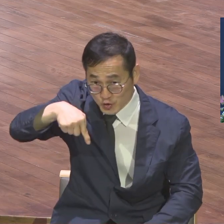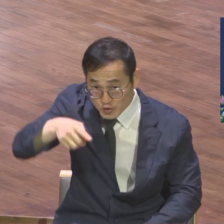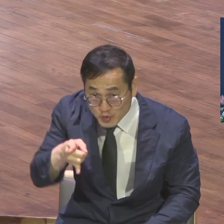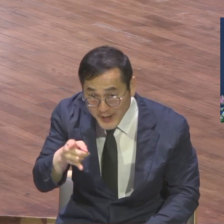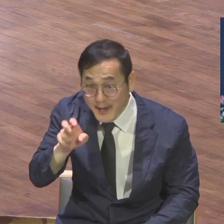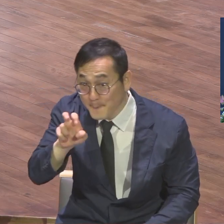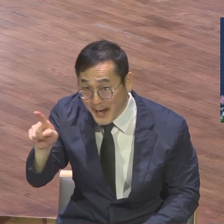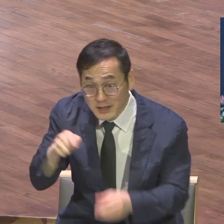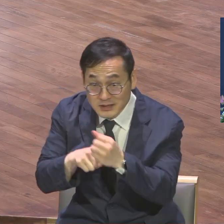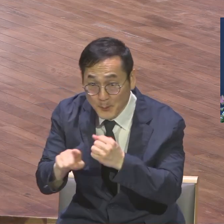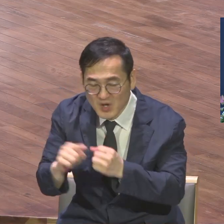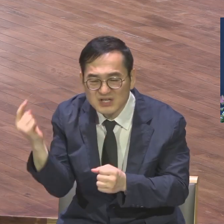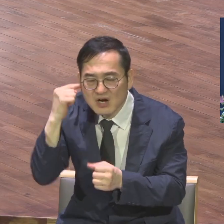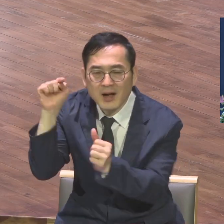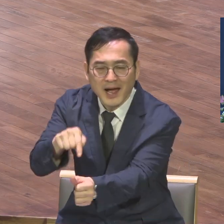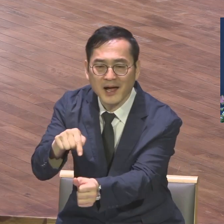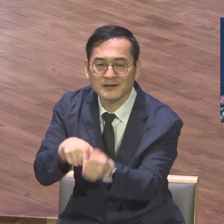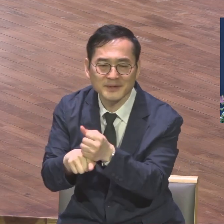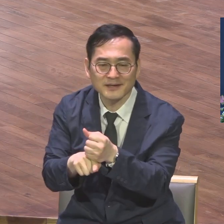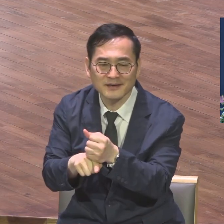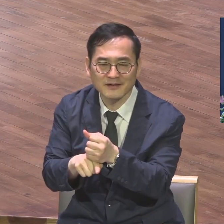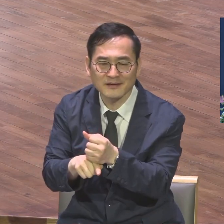들으라.